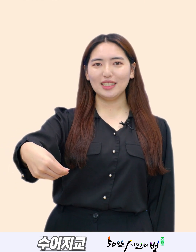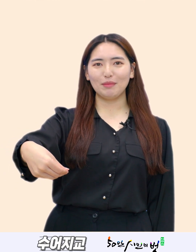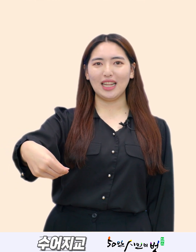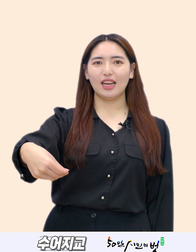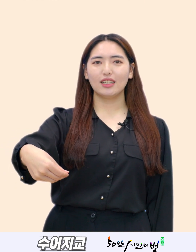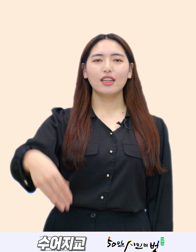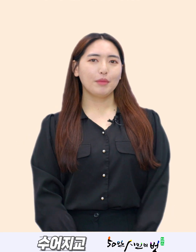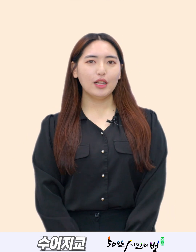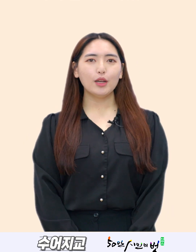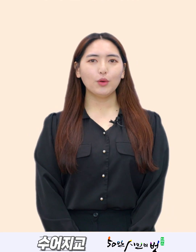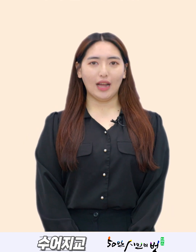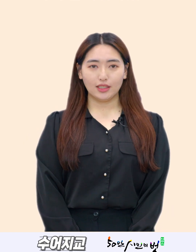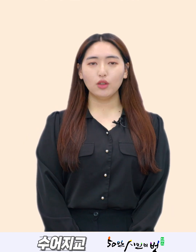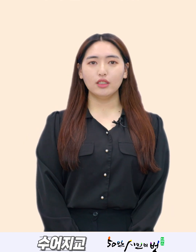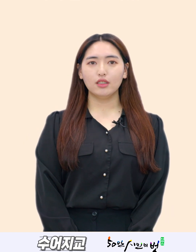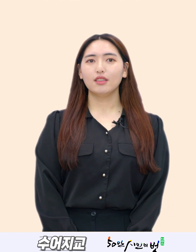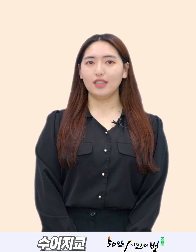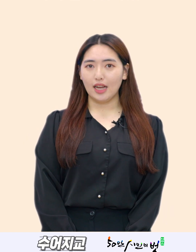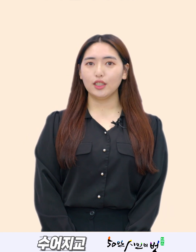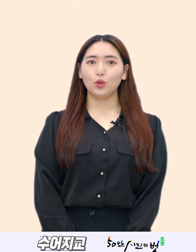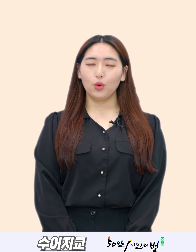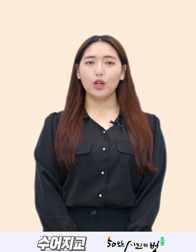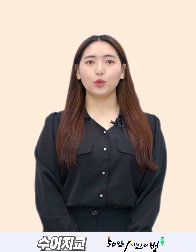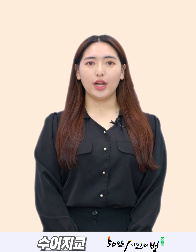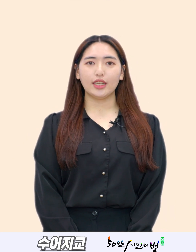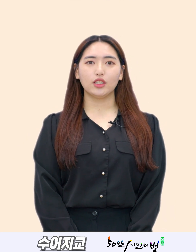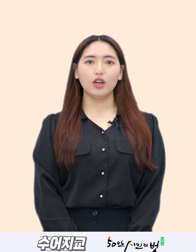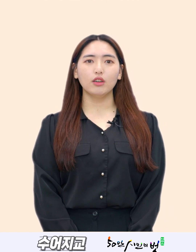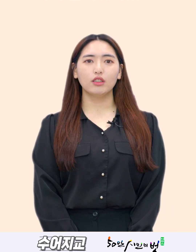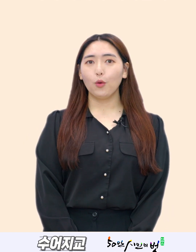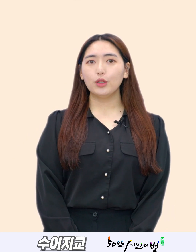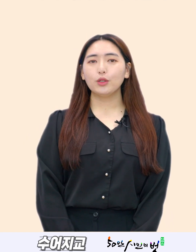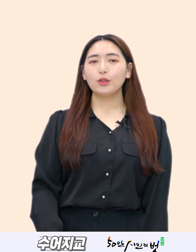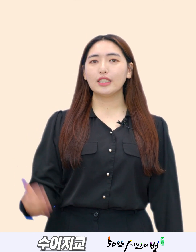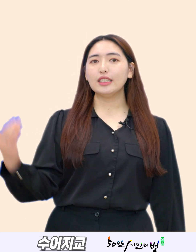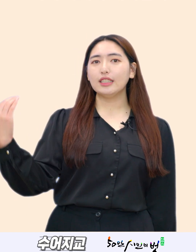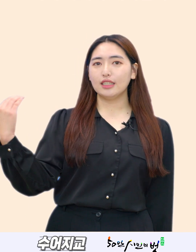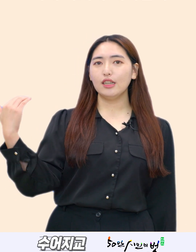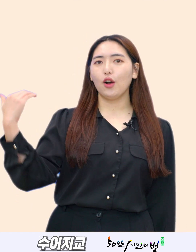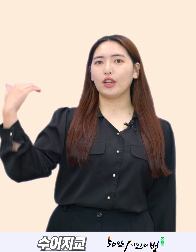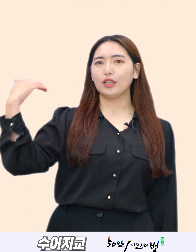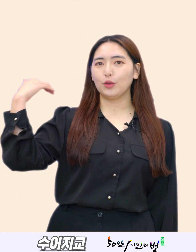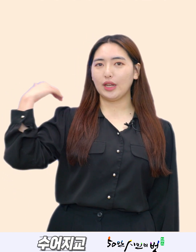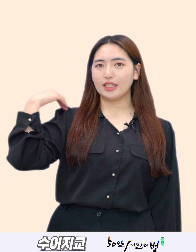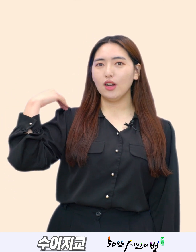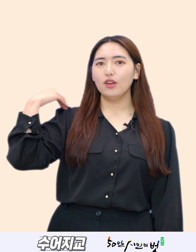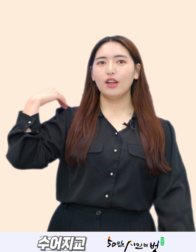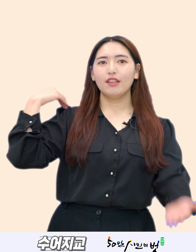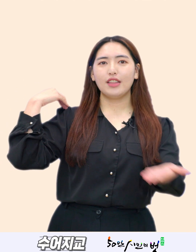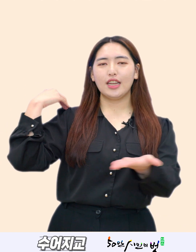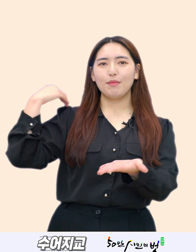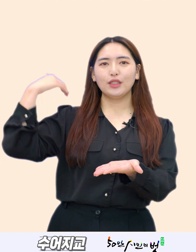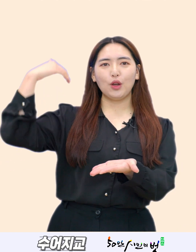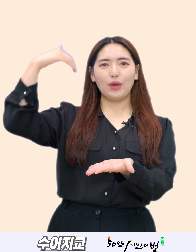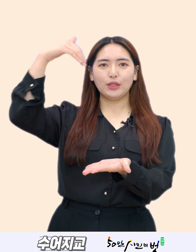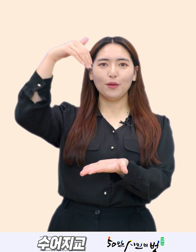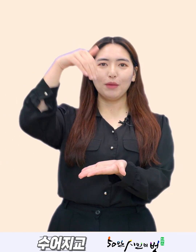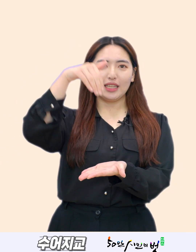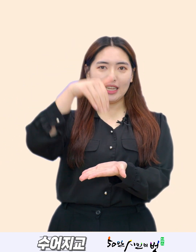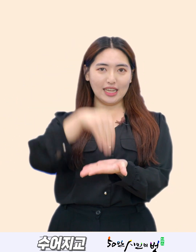뜻입니다. 빌리고 나서는 다시 돌려줘야겠죠. 오른손 끝을 어깨 쪽에서 내리면서 왼손 바닥에 대는